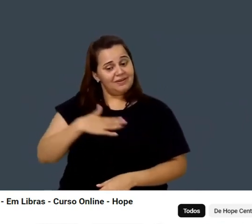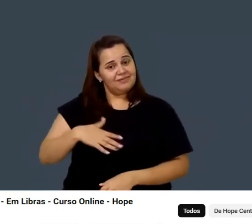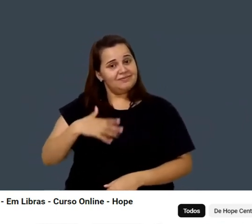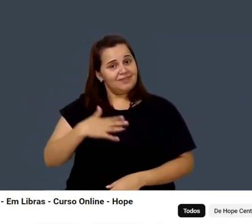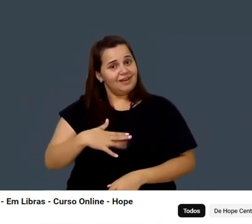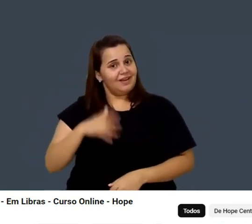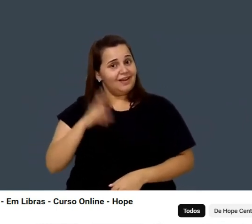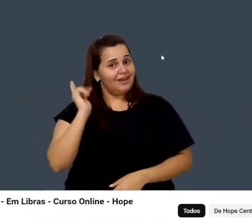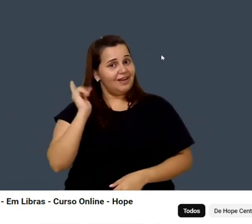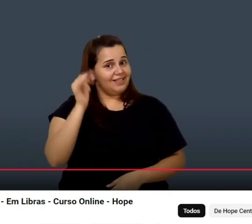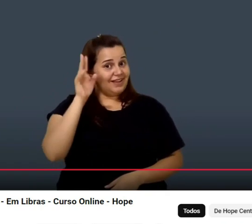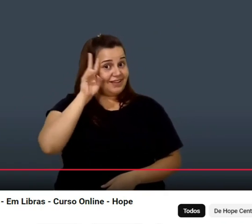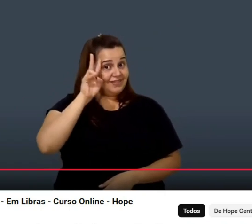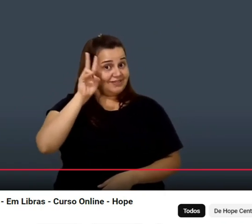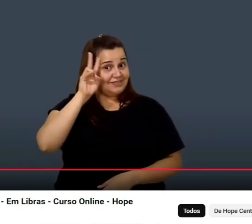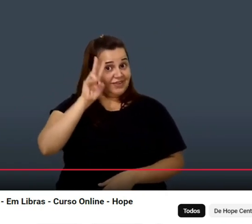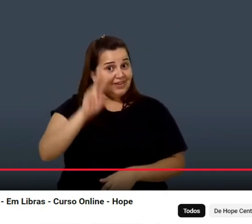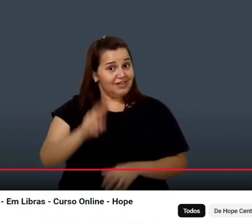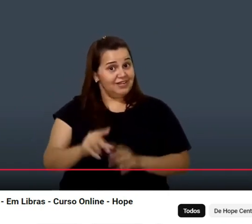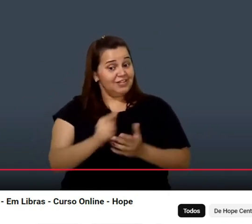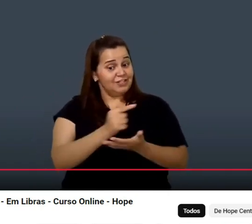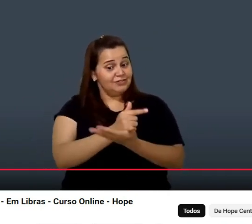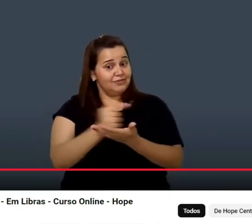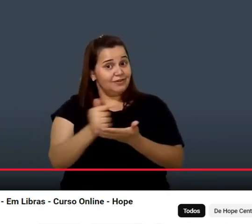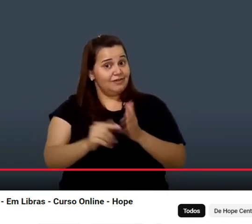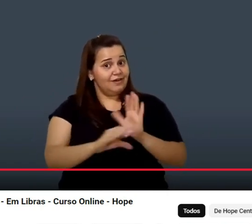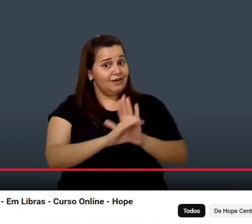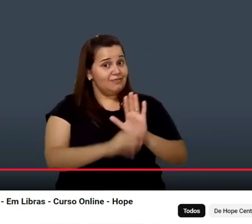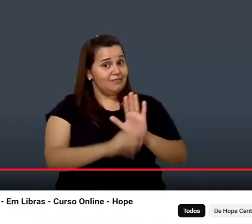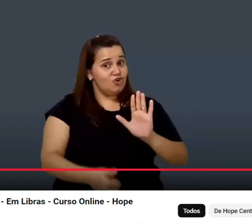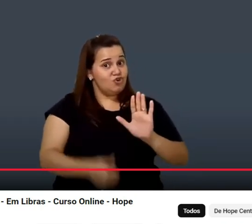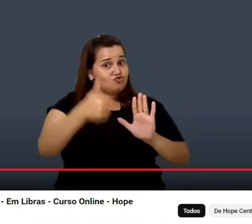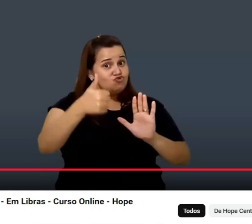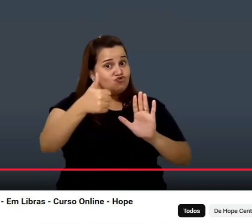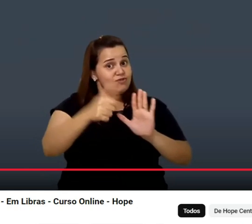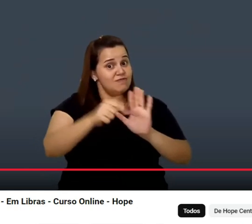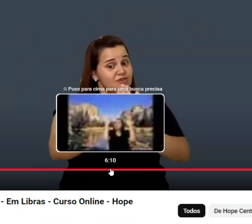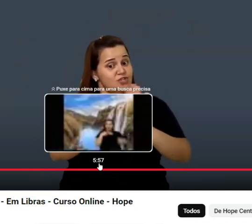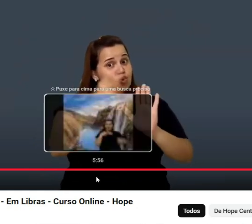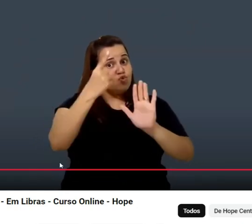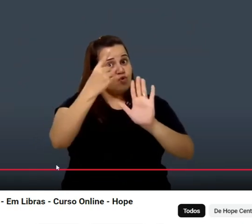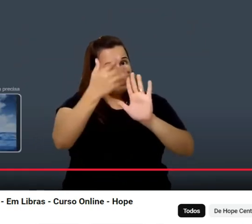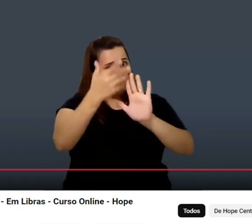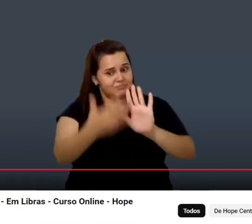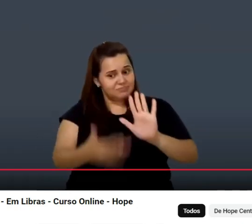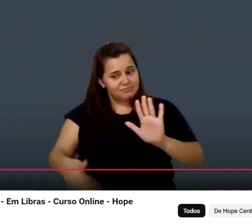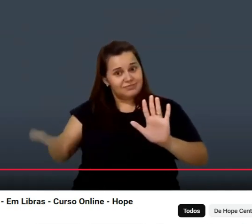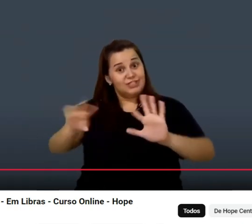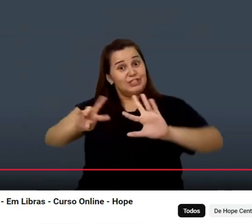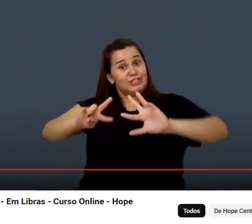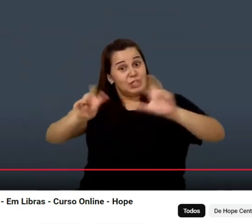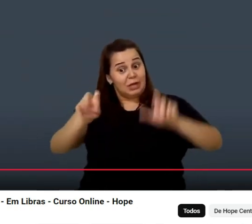Espero que vocês tenham gostado da narrativa da história de Gênesis, capítulo